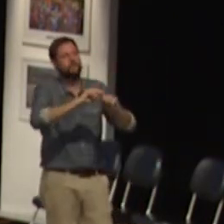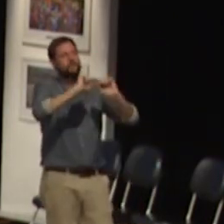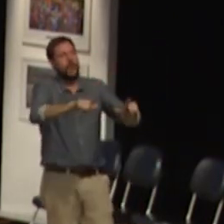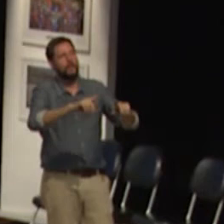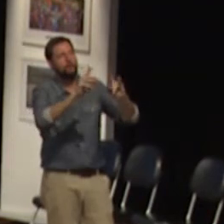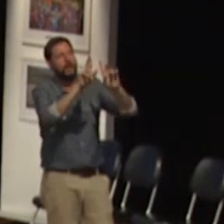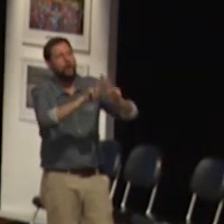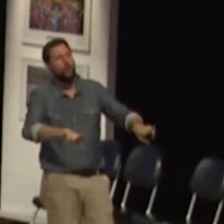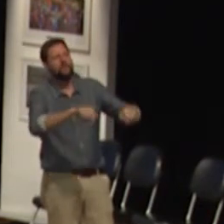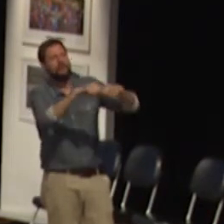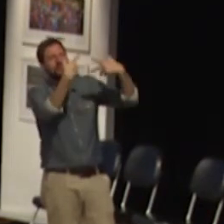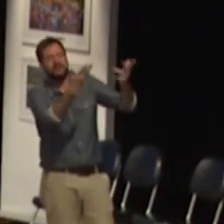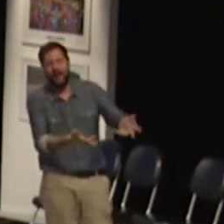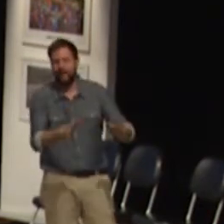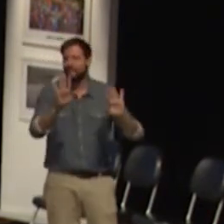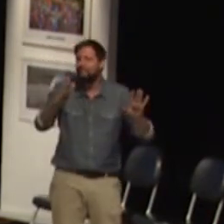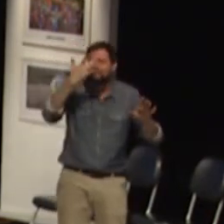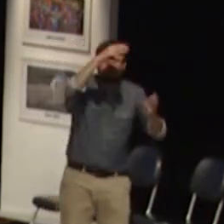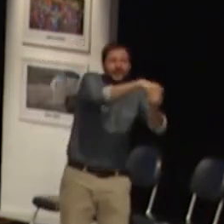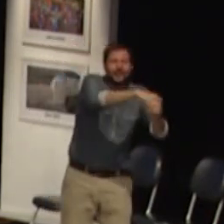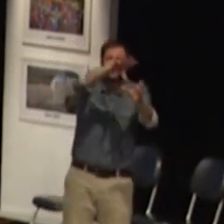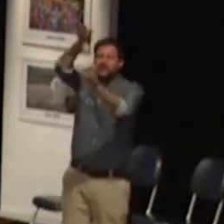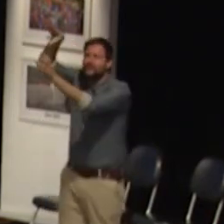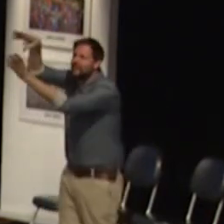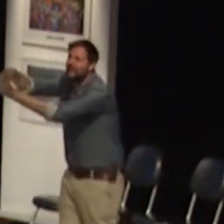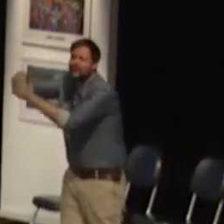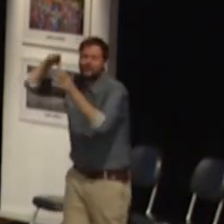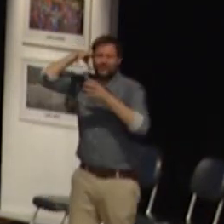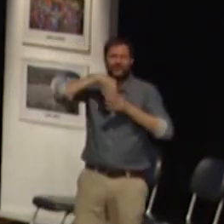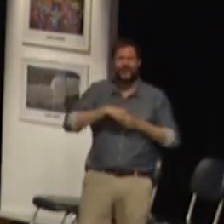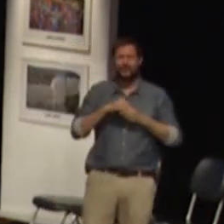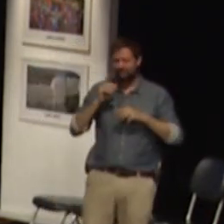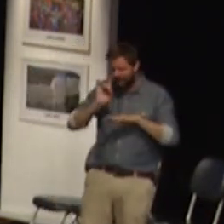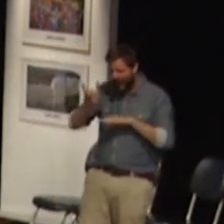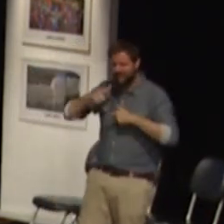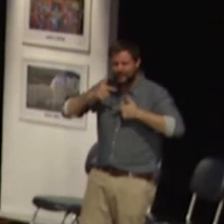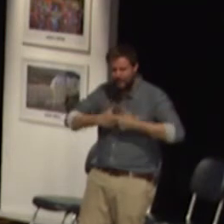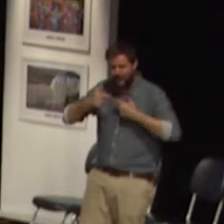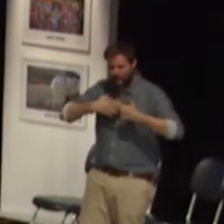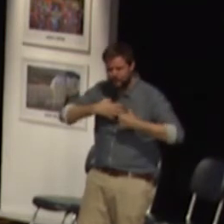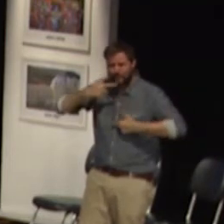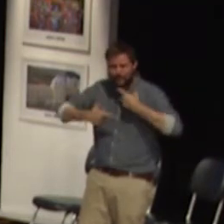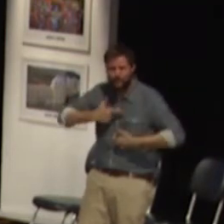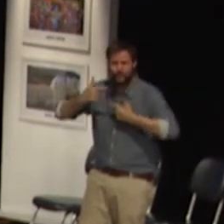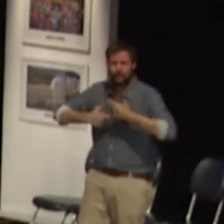mal da UFSC, falar também que não faz nada. Então, é dentro. Então, cada a gente